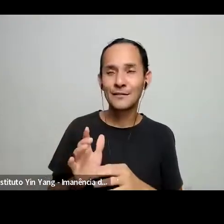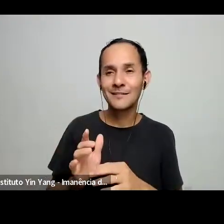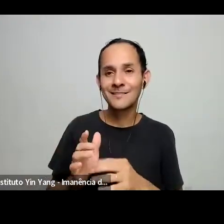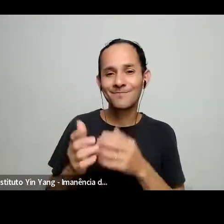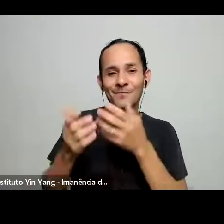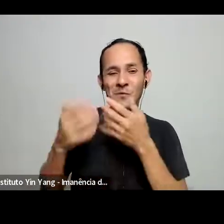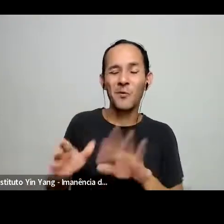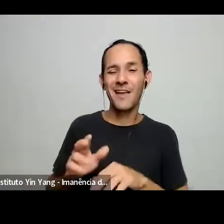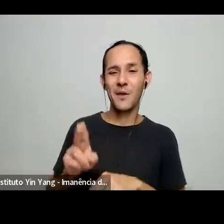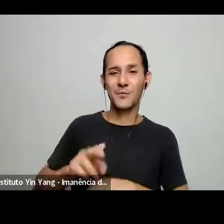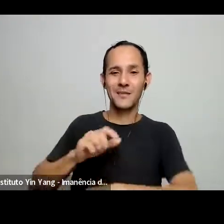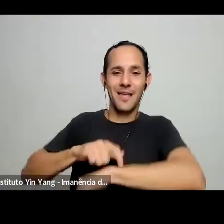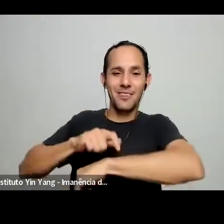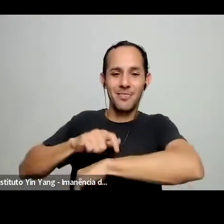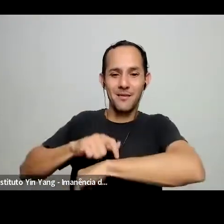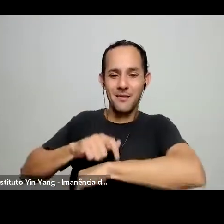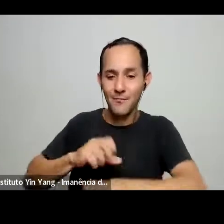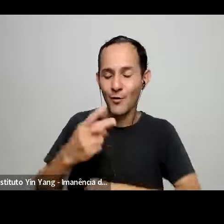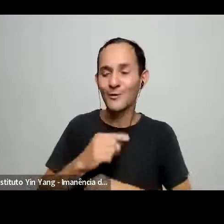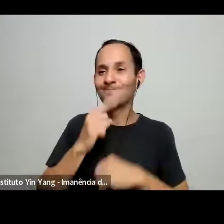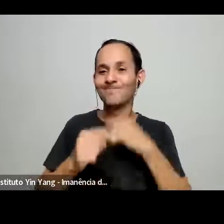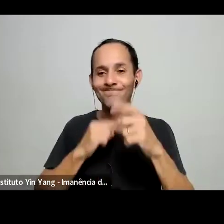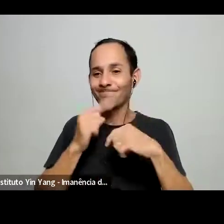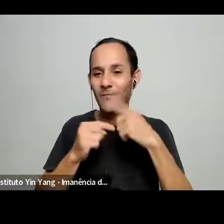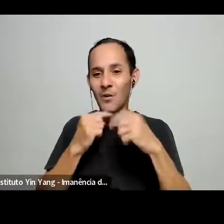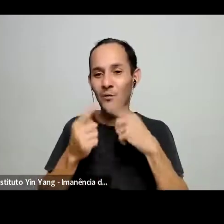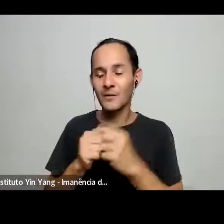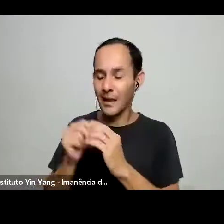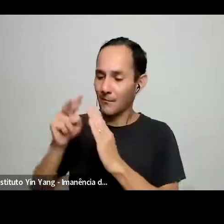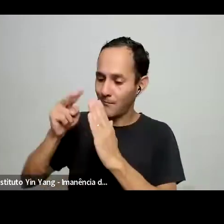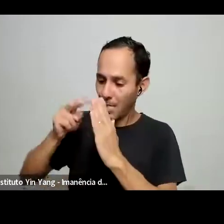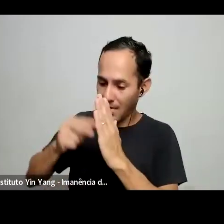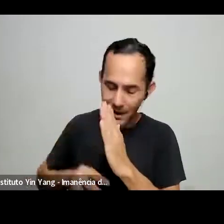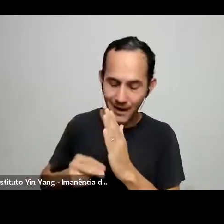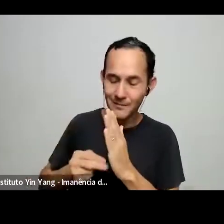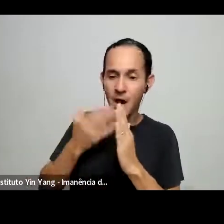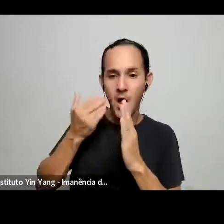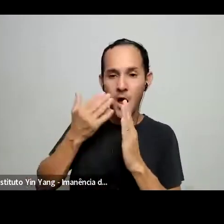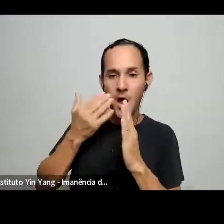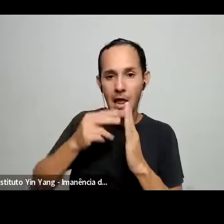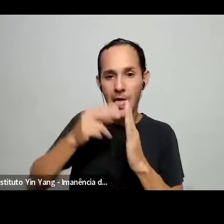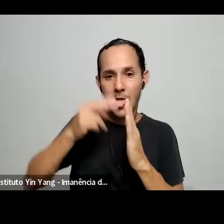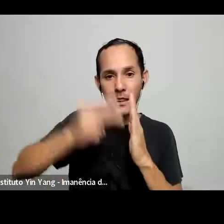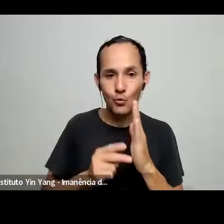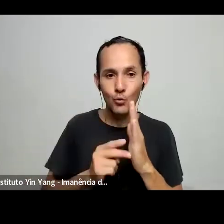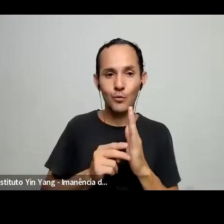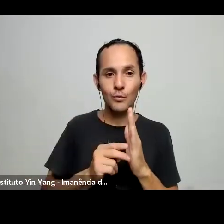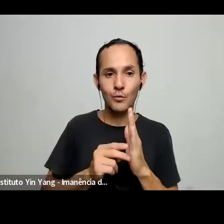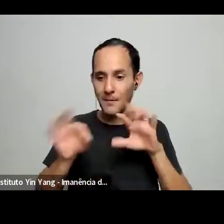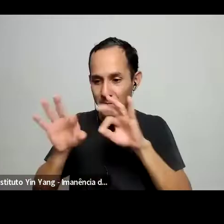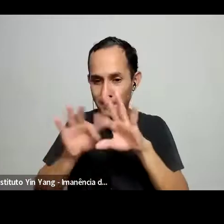o seu tempo ou não consiga usar de forma apropriada para fazer uma leitura mais pontual